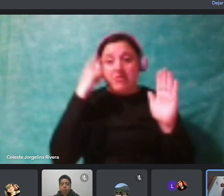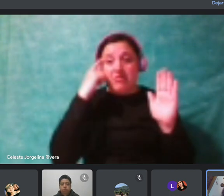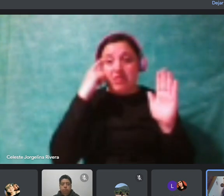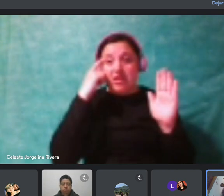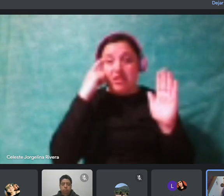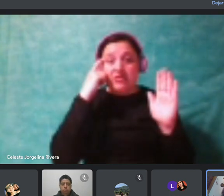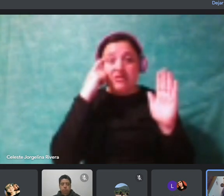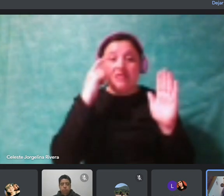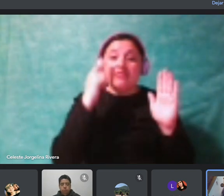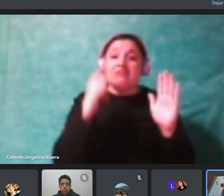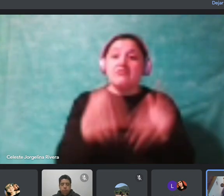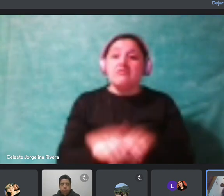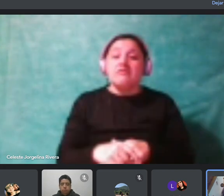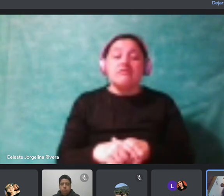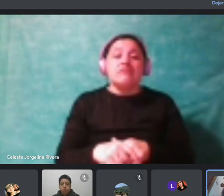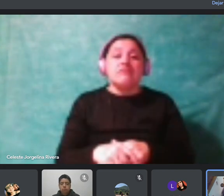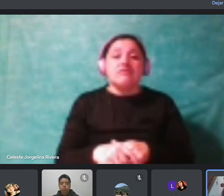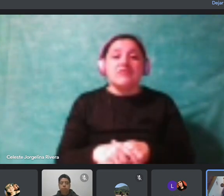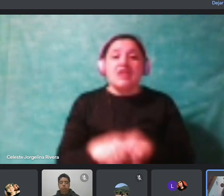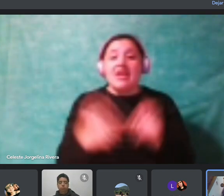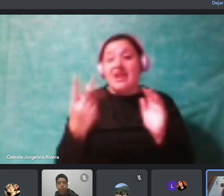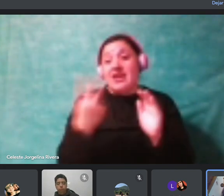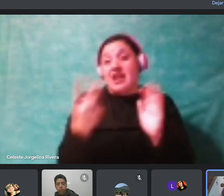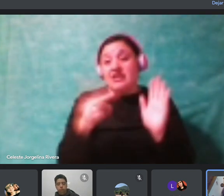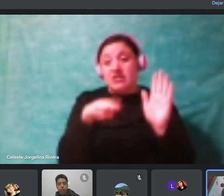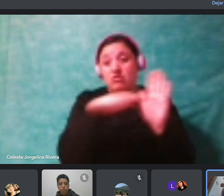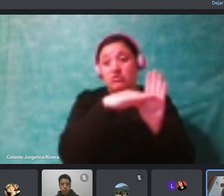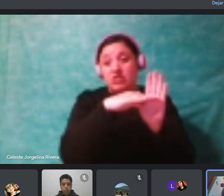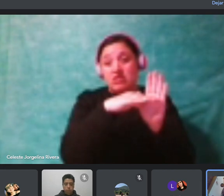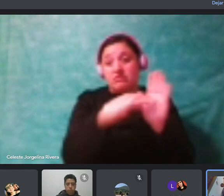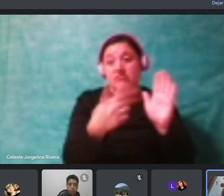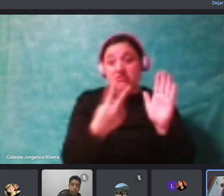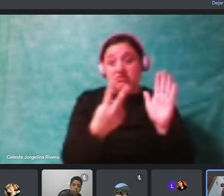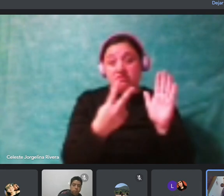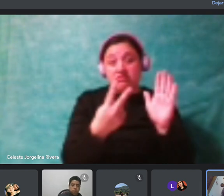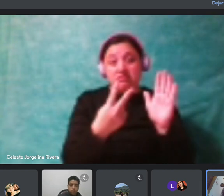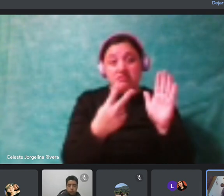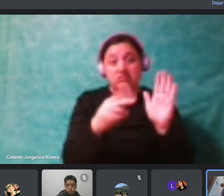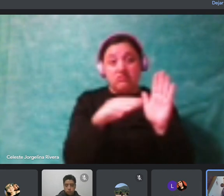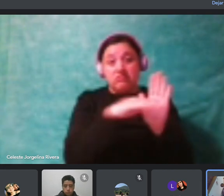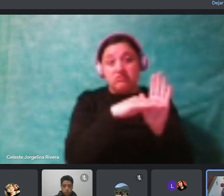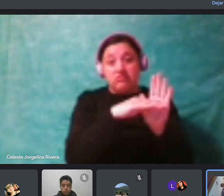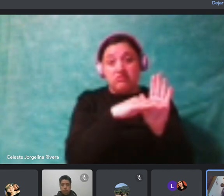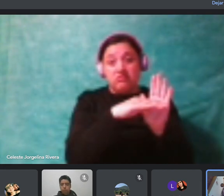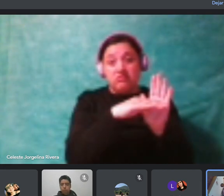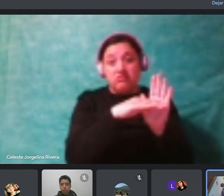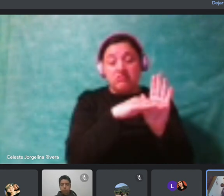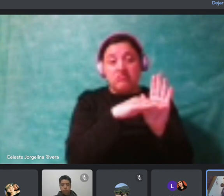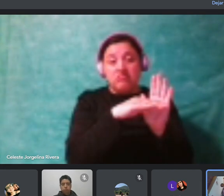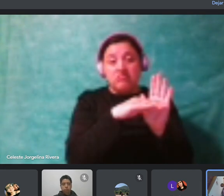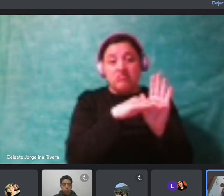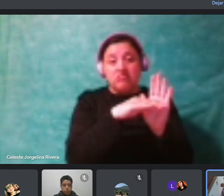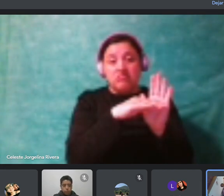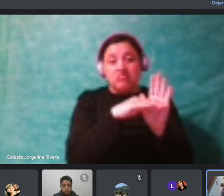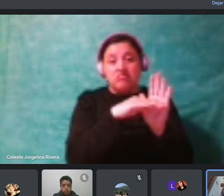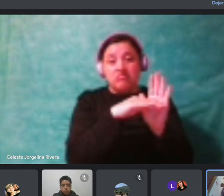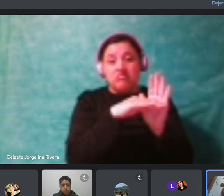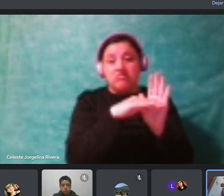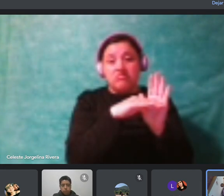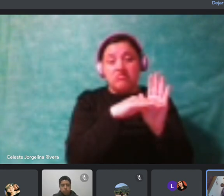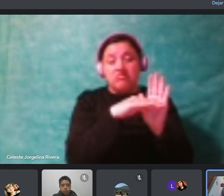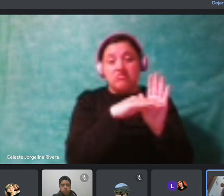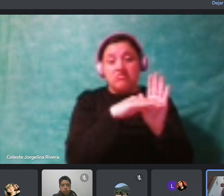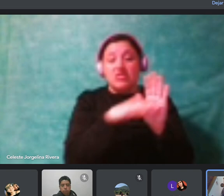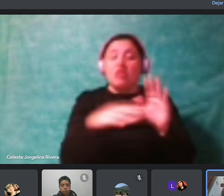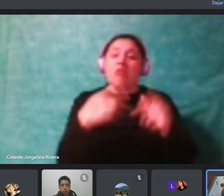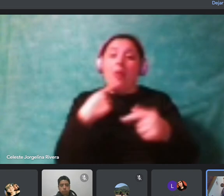Luego tienen una segunda parte, bueno, esta es la corrección, una segunda parte que es preguntas